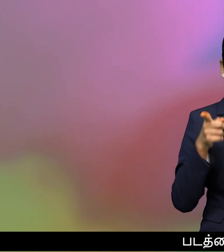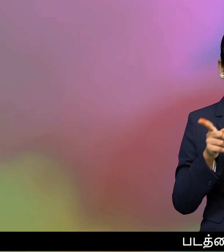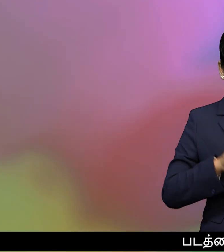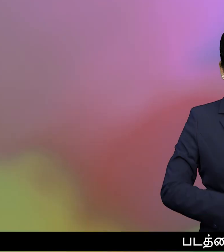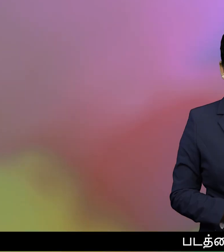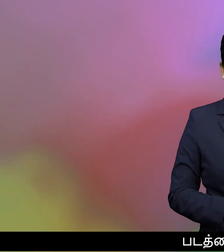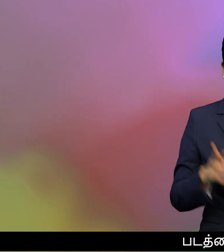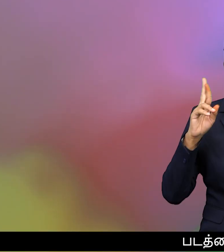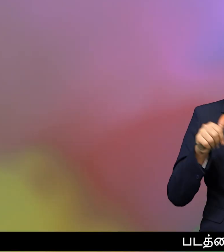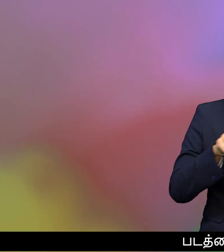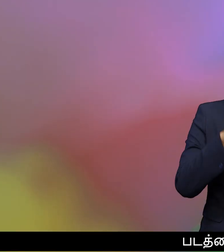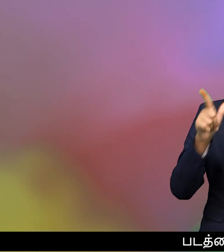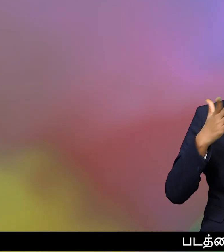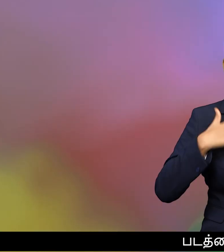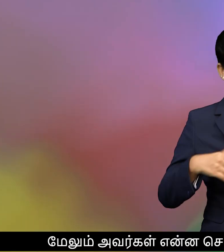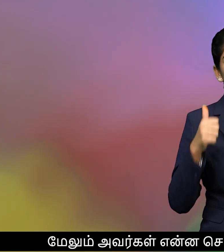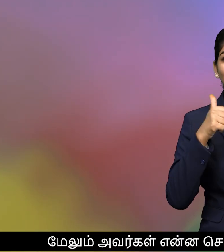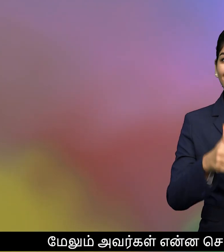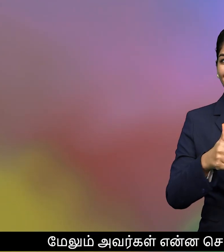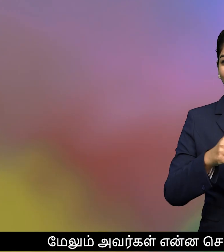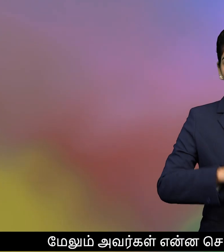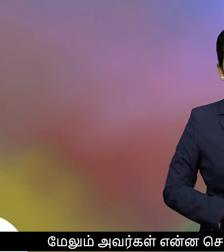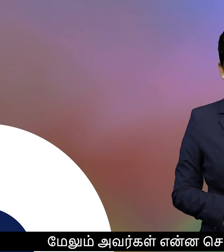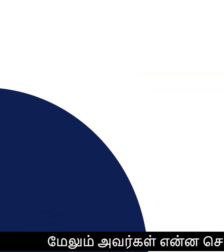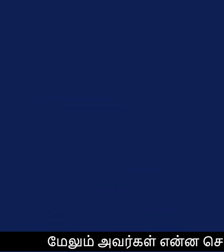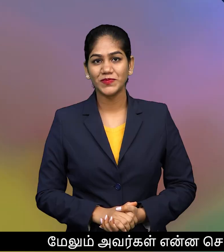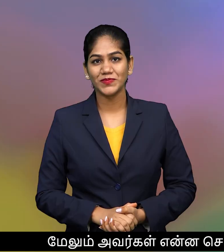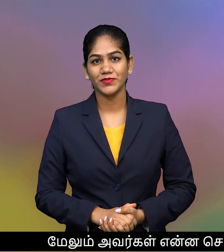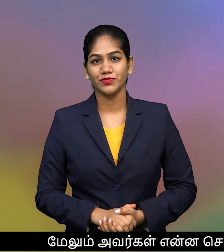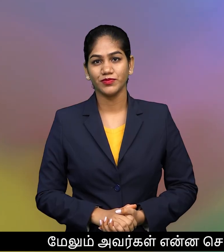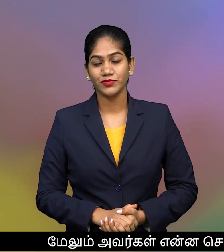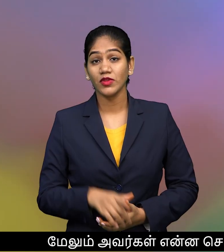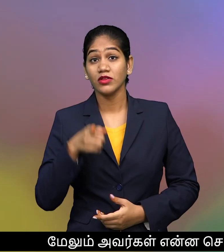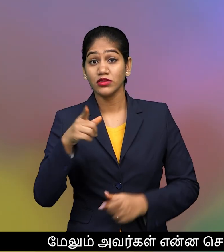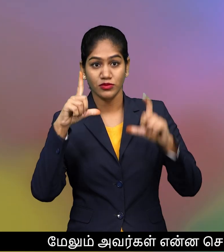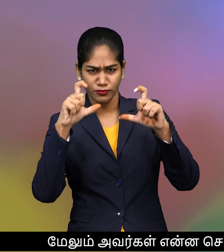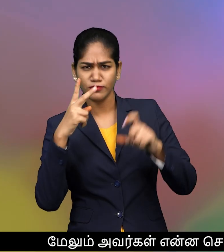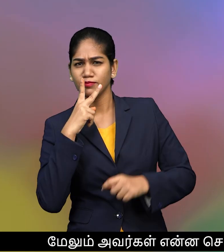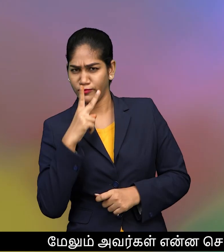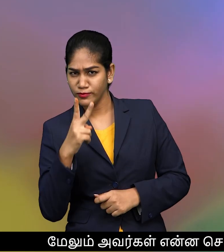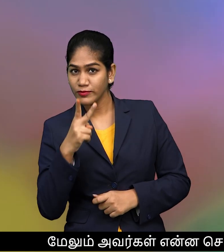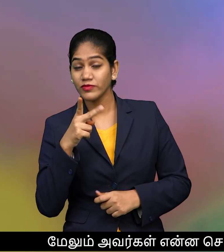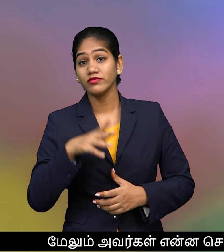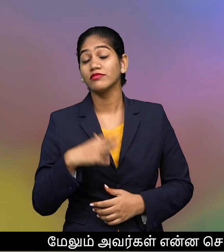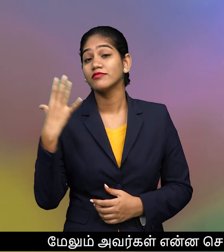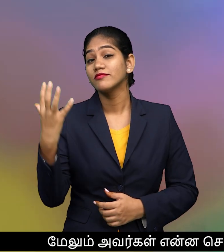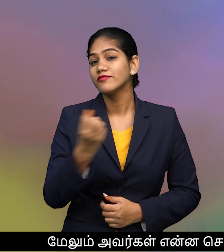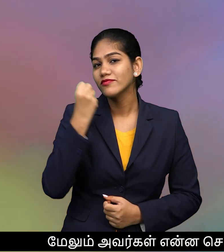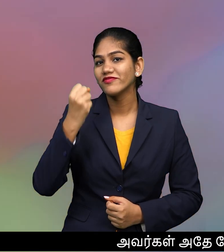படத்தை பாருங்கள். மேலும் அவர்கள் என்ன செய்கிறார்கள் என்பதைக் கண்டறியவும்,